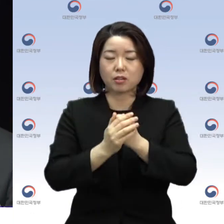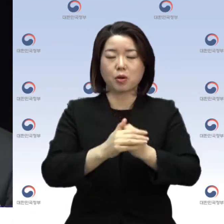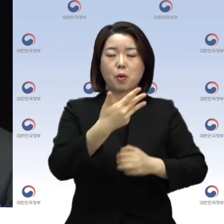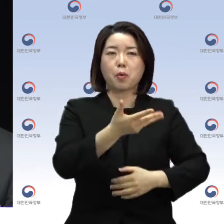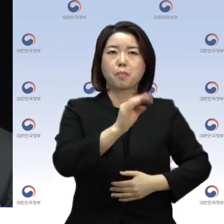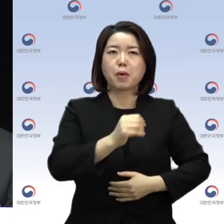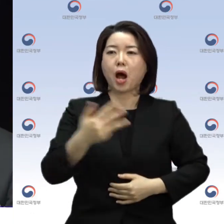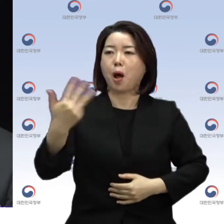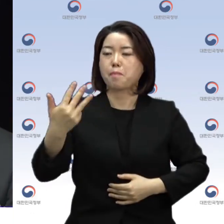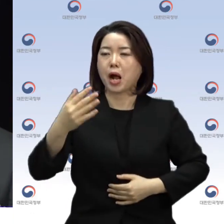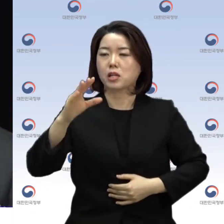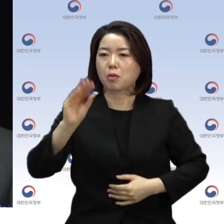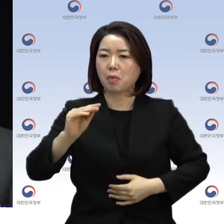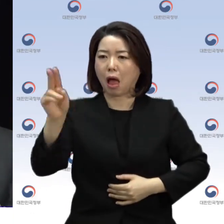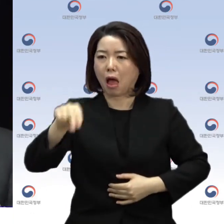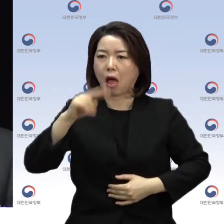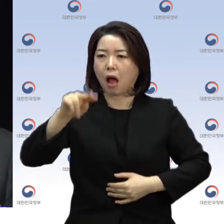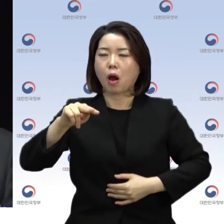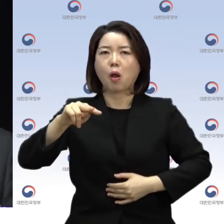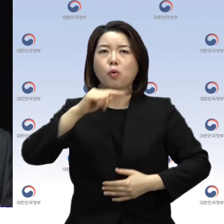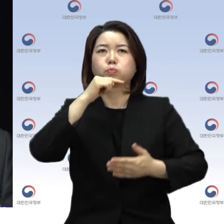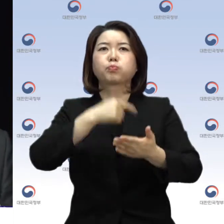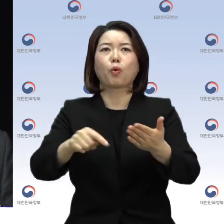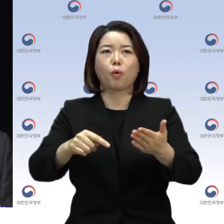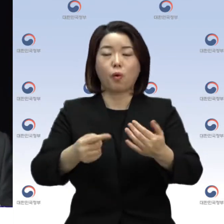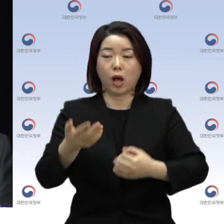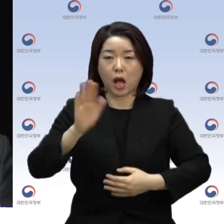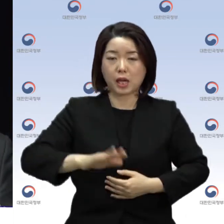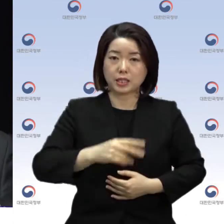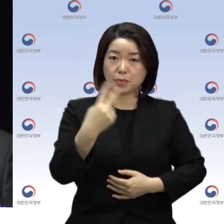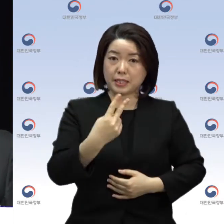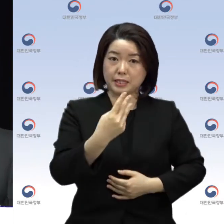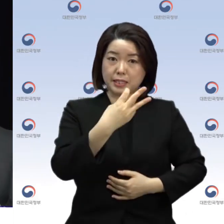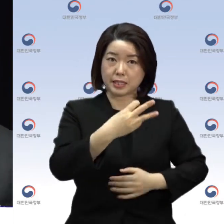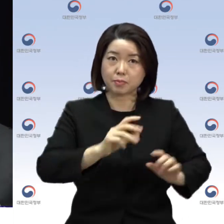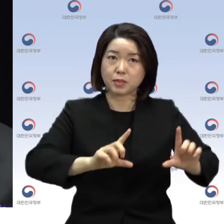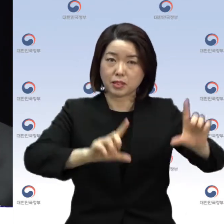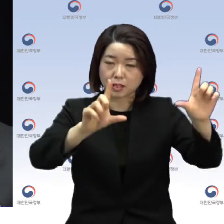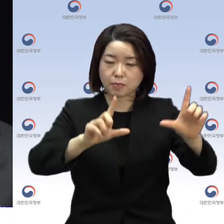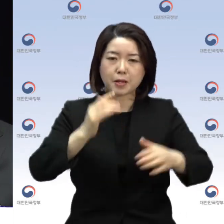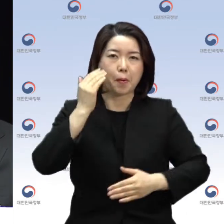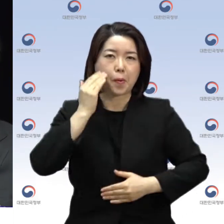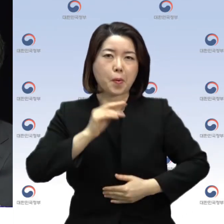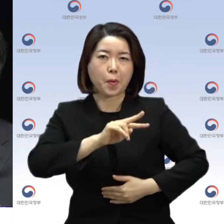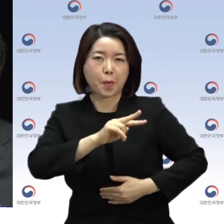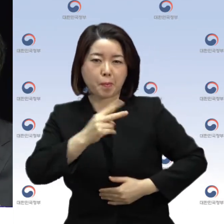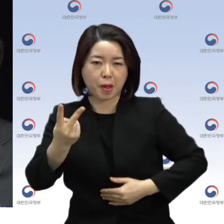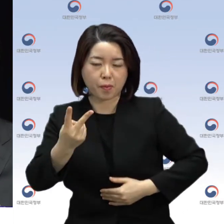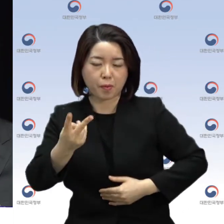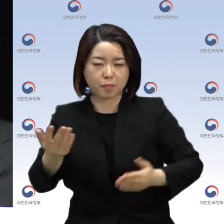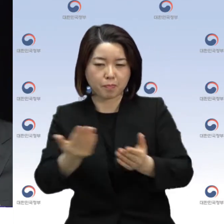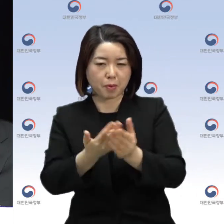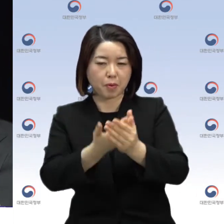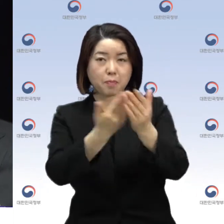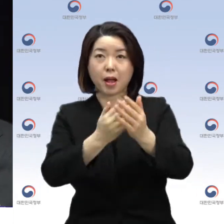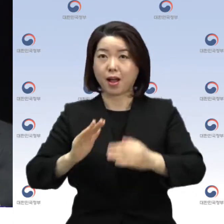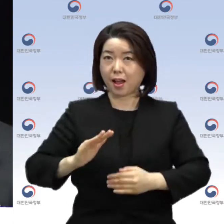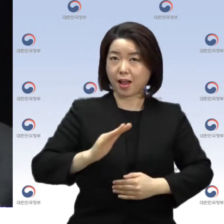달러 적자였습니다. 그러나 2013년에 흑자로 전환한 이래 성장을